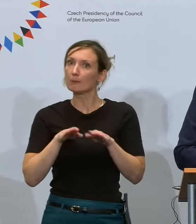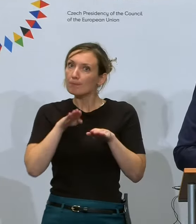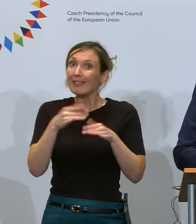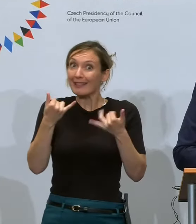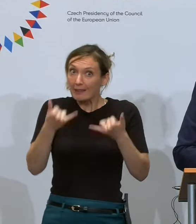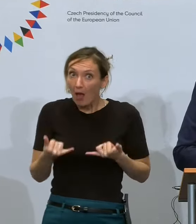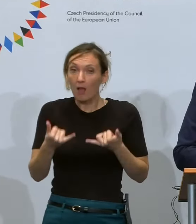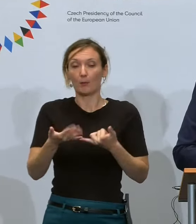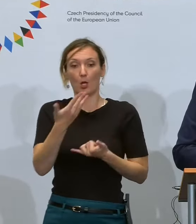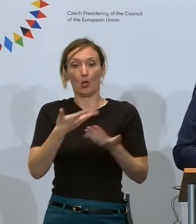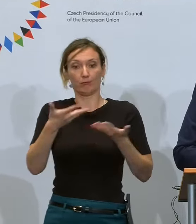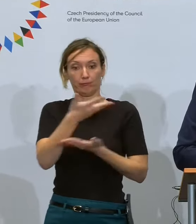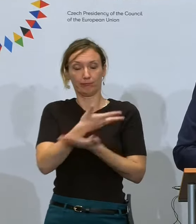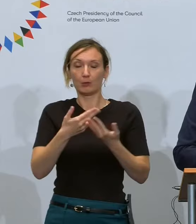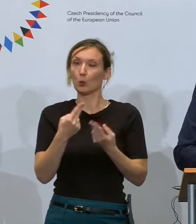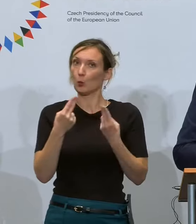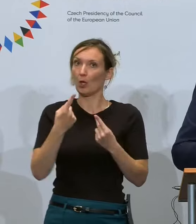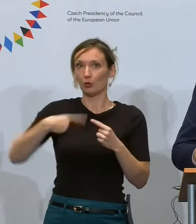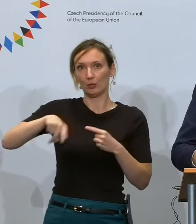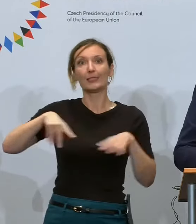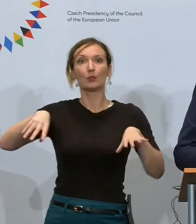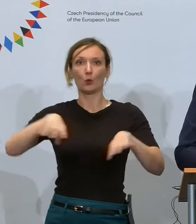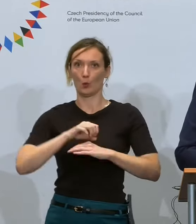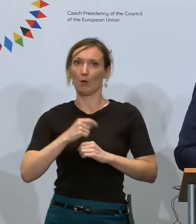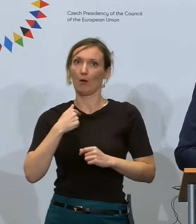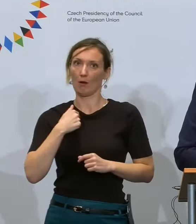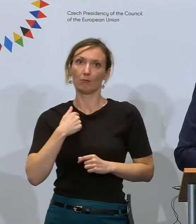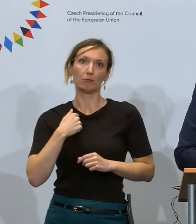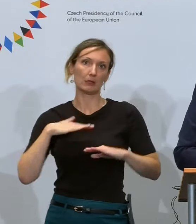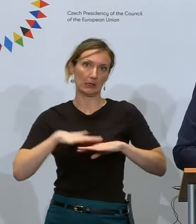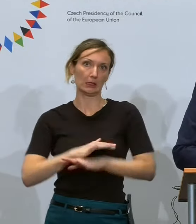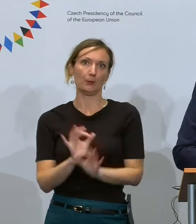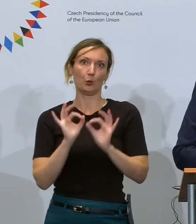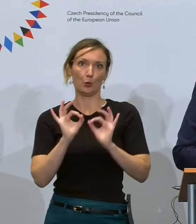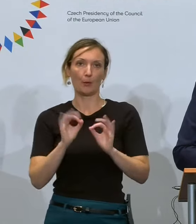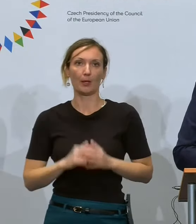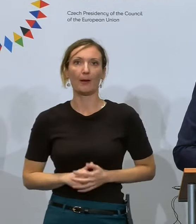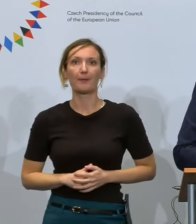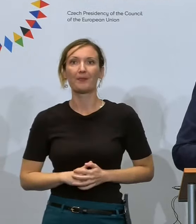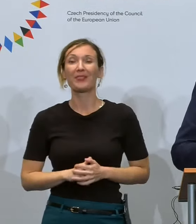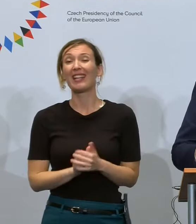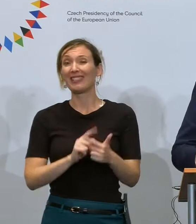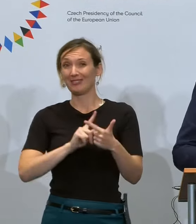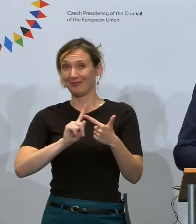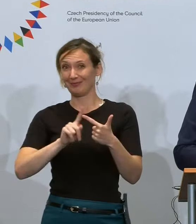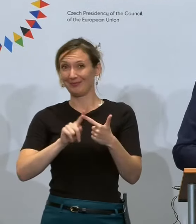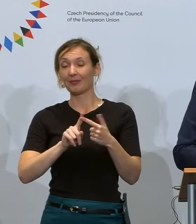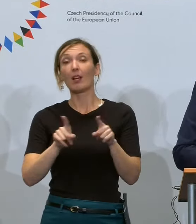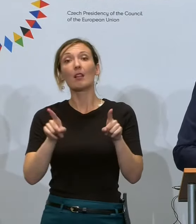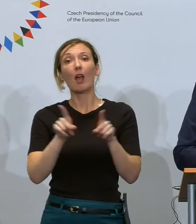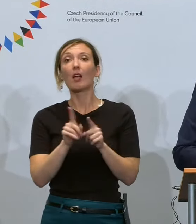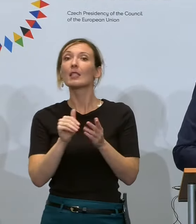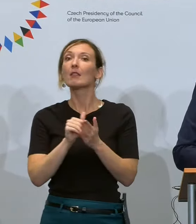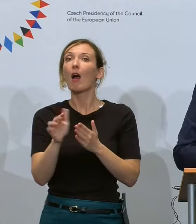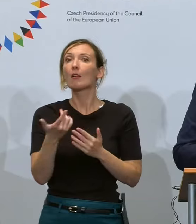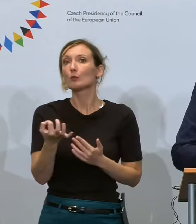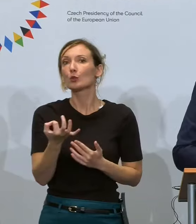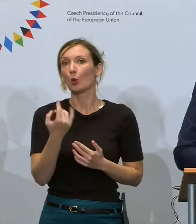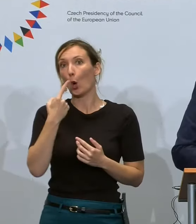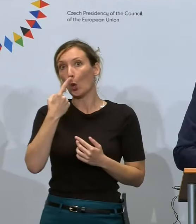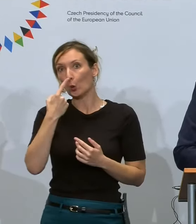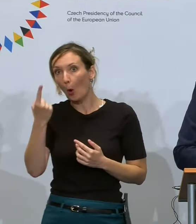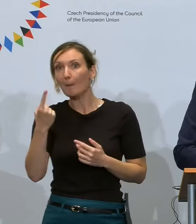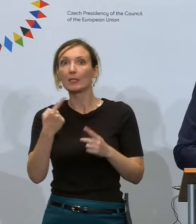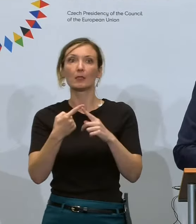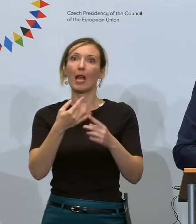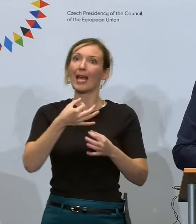i ta druhá věc, na které jsme byli schopni zhodnout, je, že chceme, aby se dále komise a